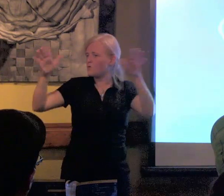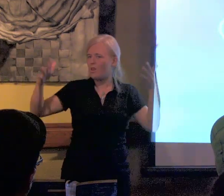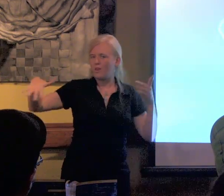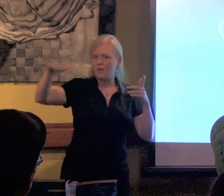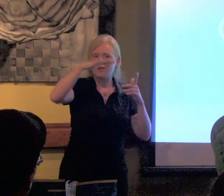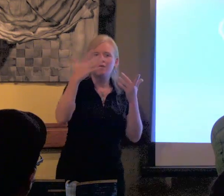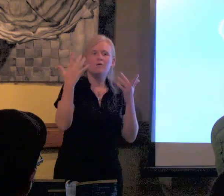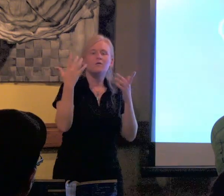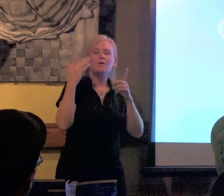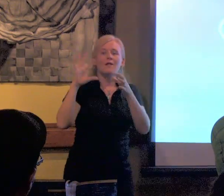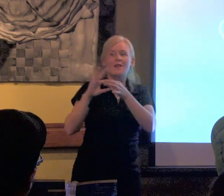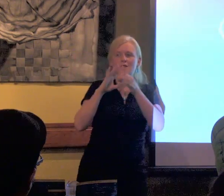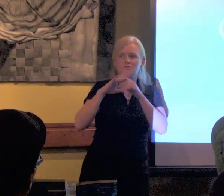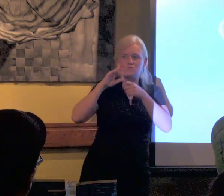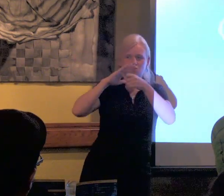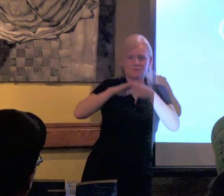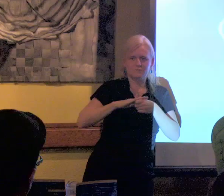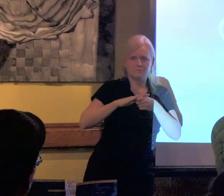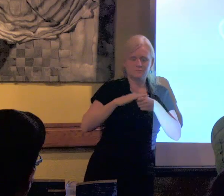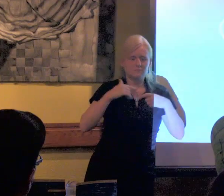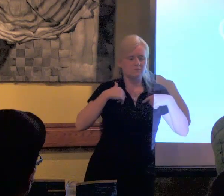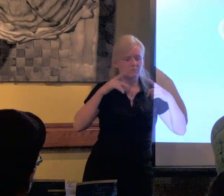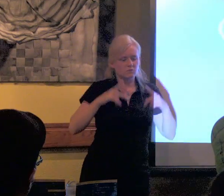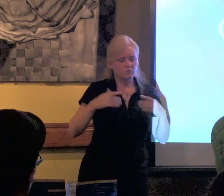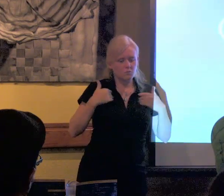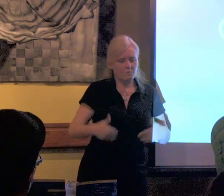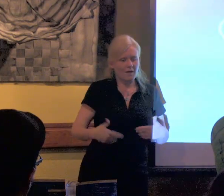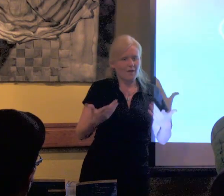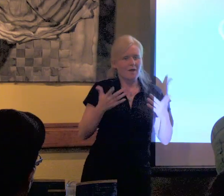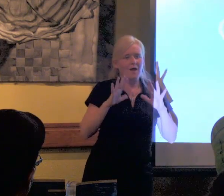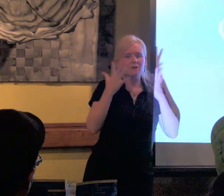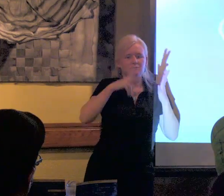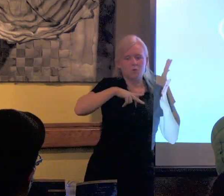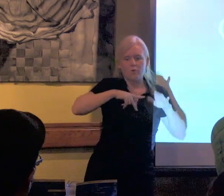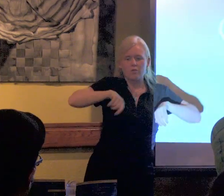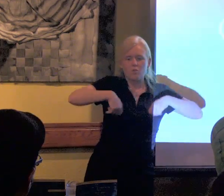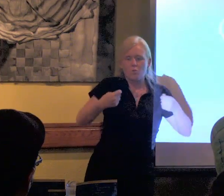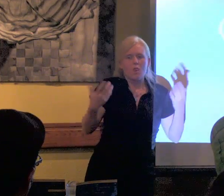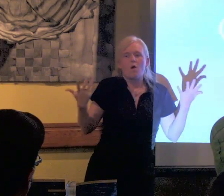D'entretenir finalement de certains comportements humains en lien avec l'autisme.